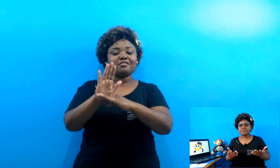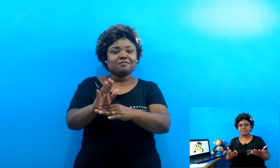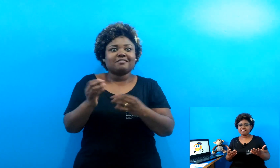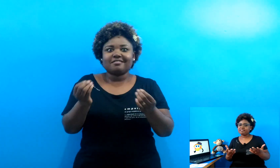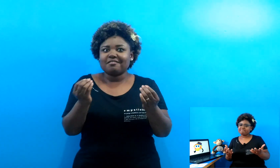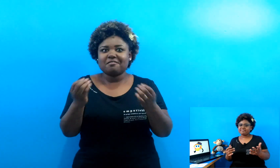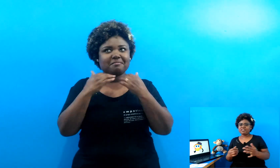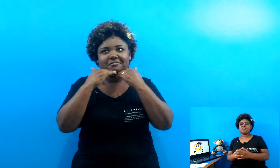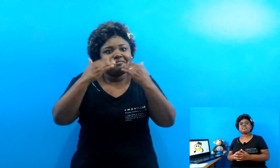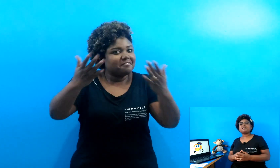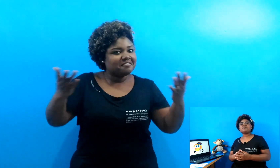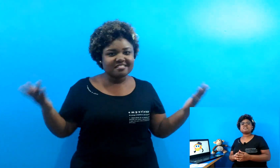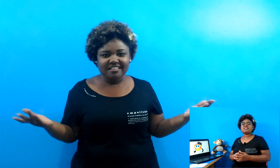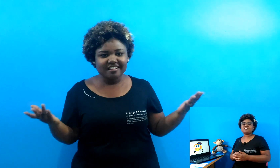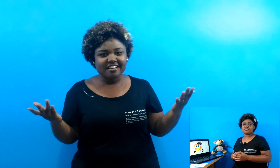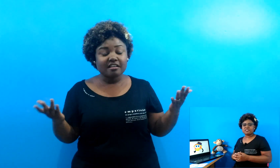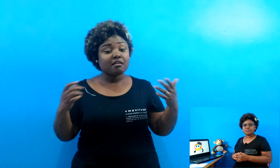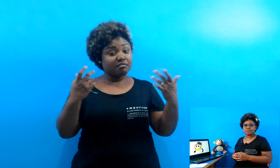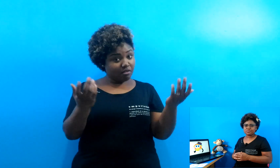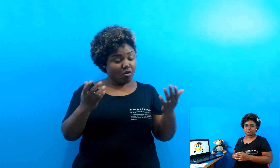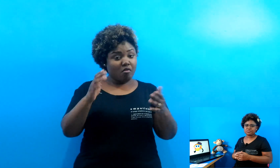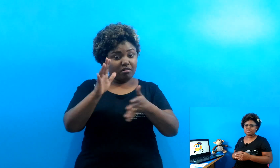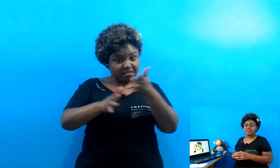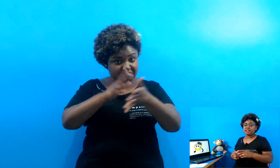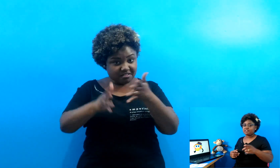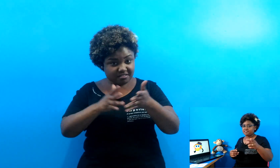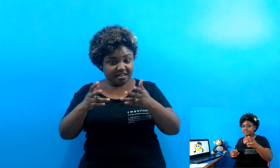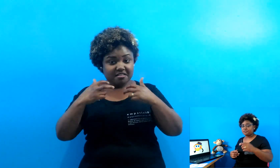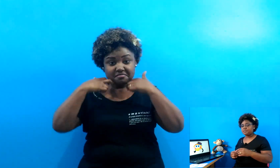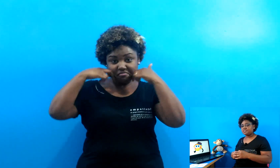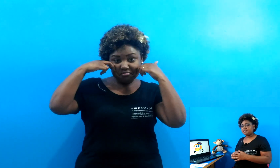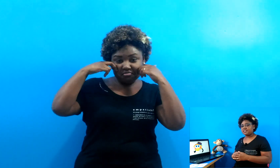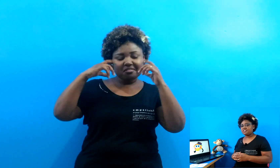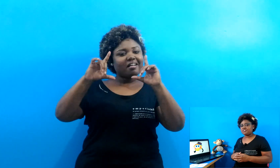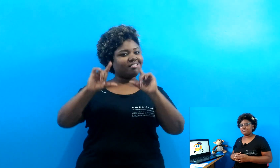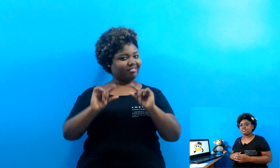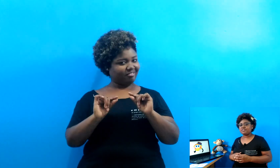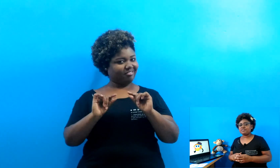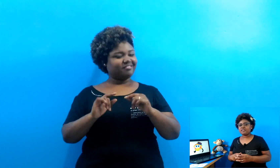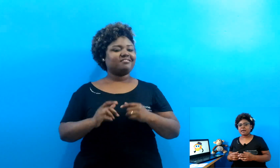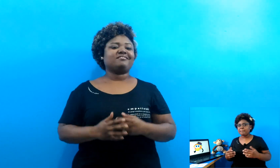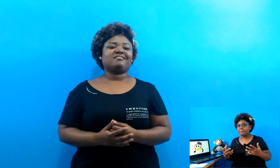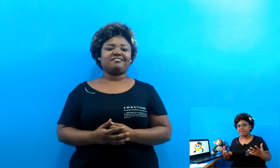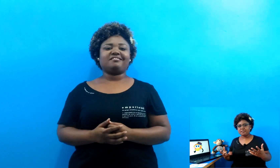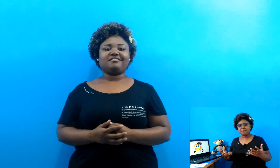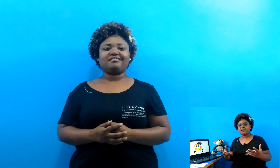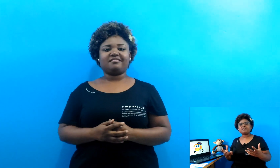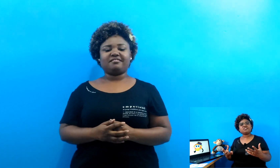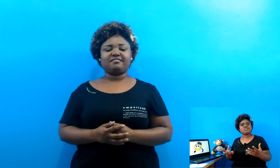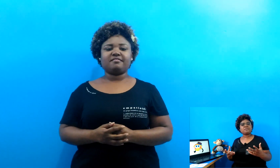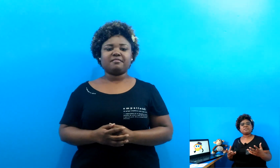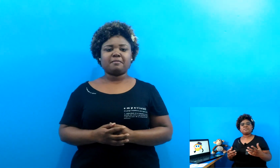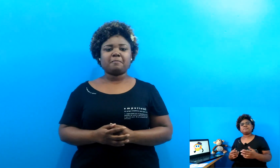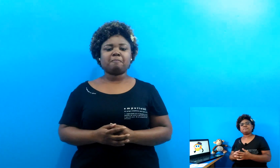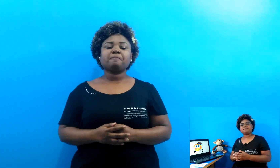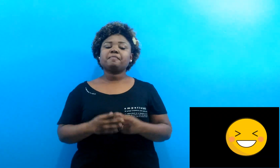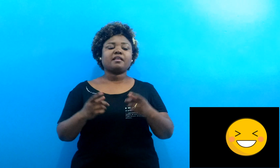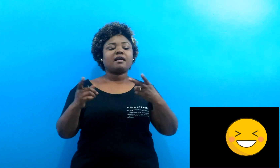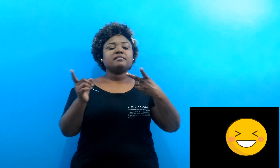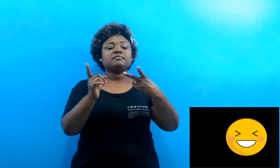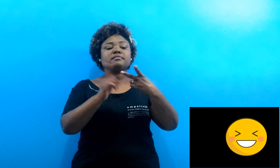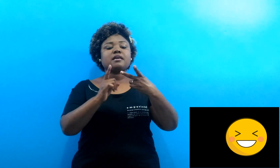tivesse vergonha, eu não ia conseguir ajudar os surdos. Então, essa é uma vantagem, você vai ficar bem menos